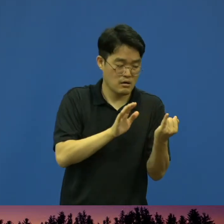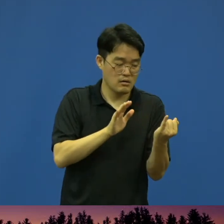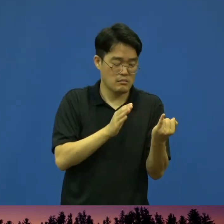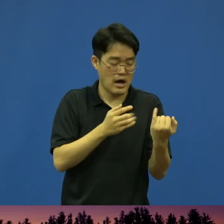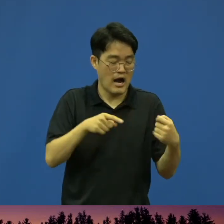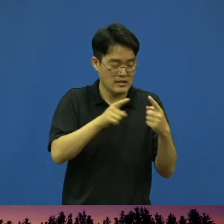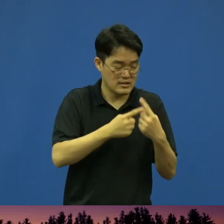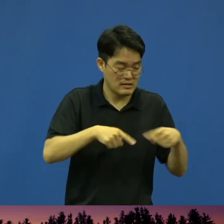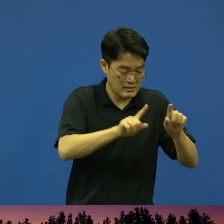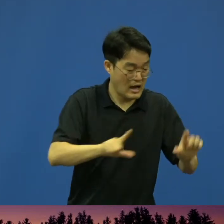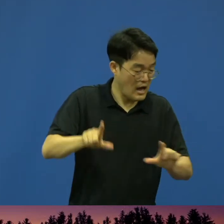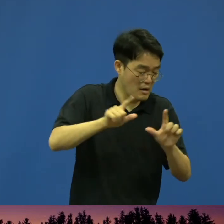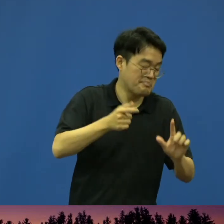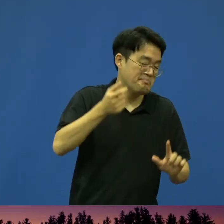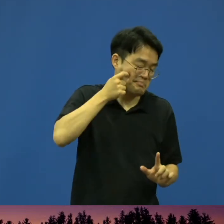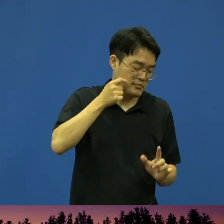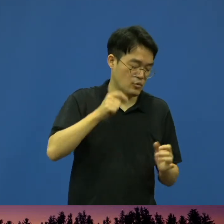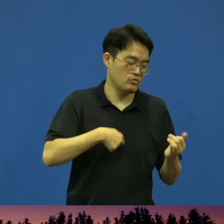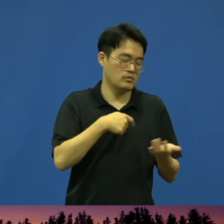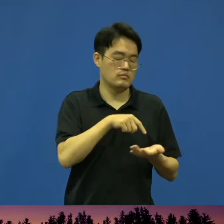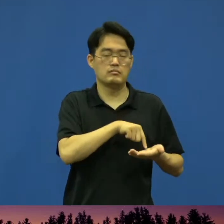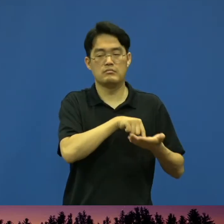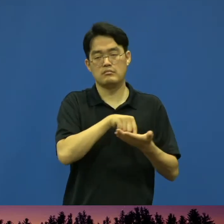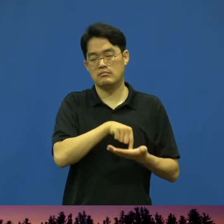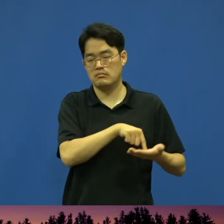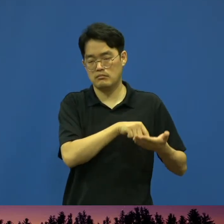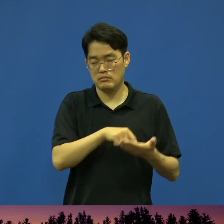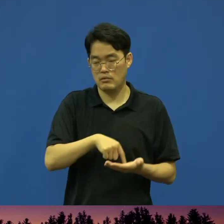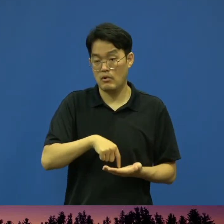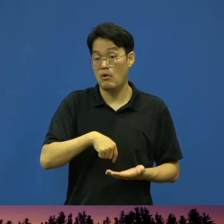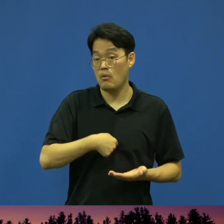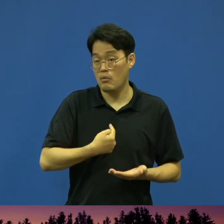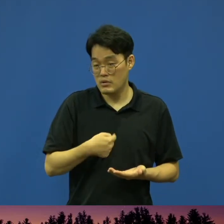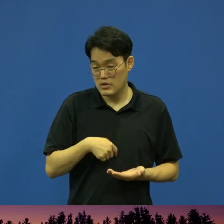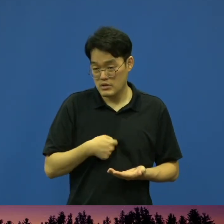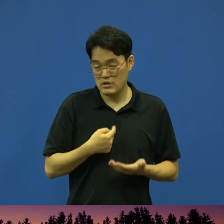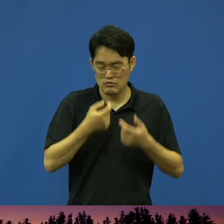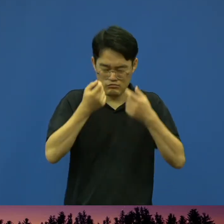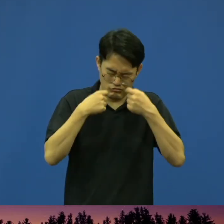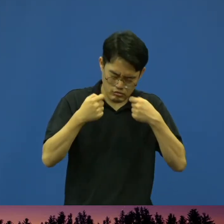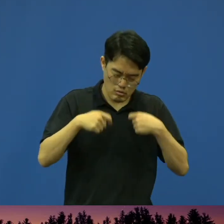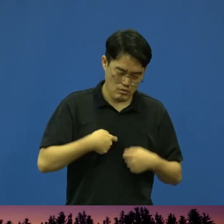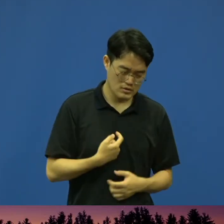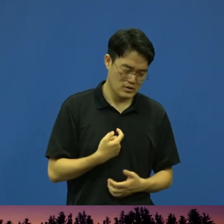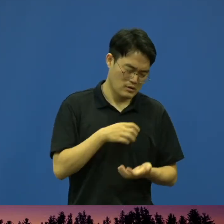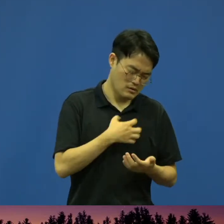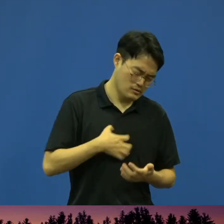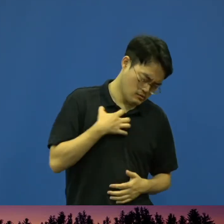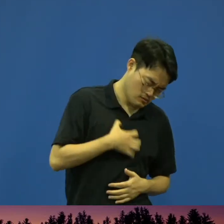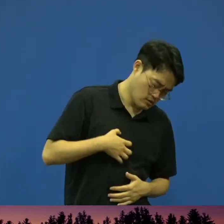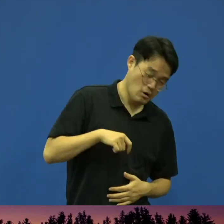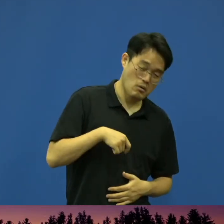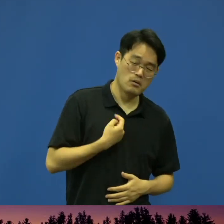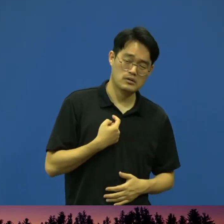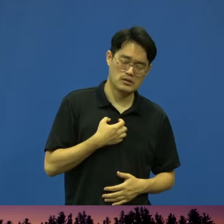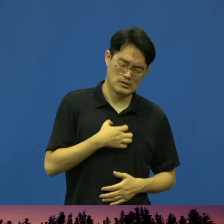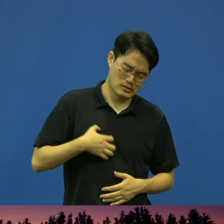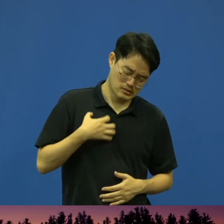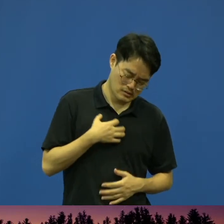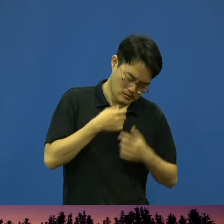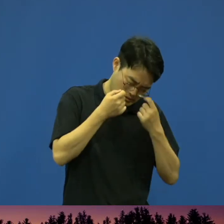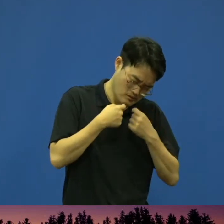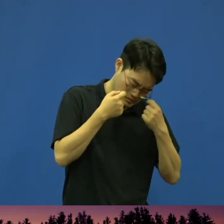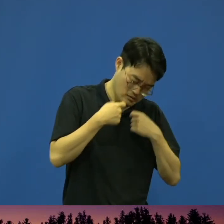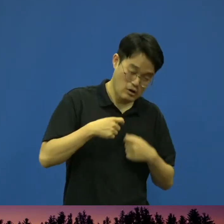포옹도 할 수 없는 존재였습니다. 혼자 울고 혼자 아파하고 혼자 밤을 새고 혼자